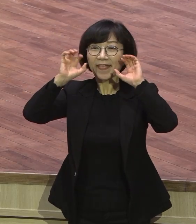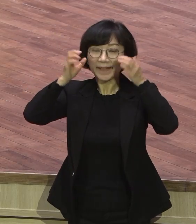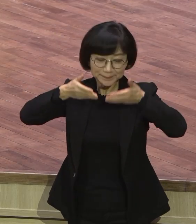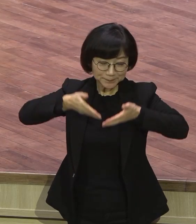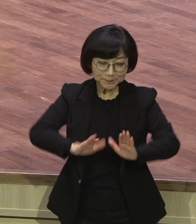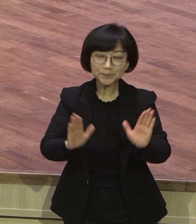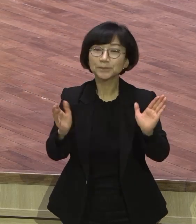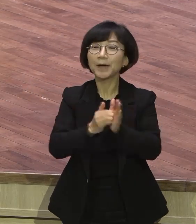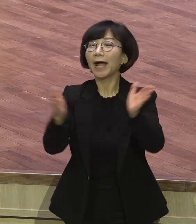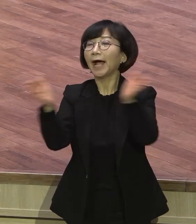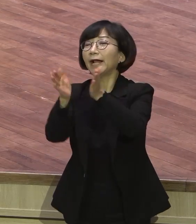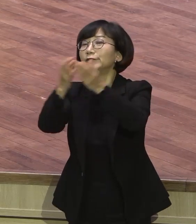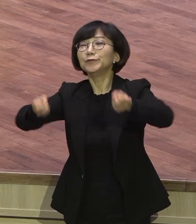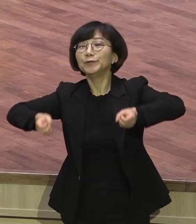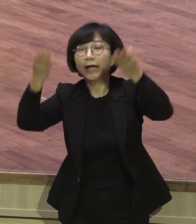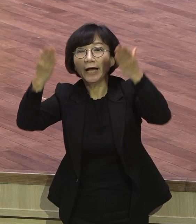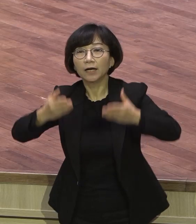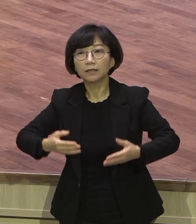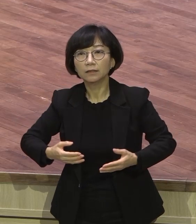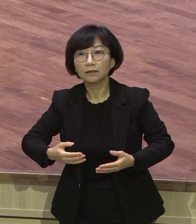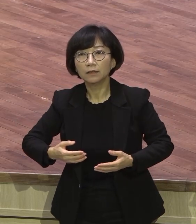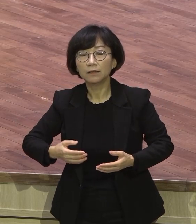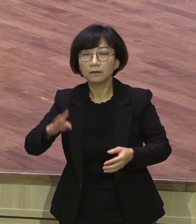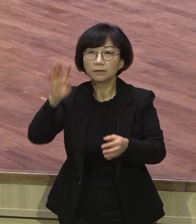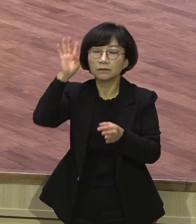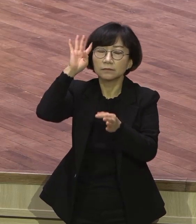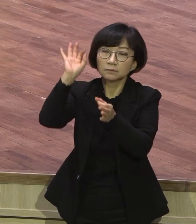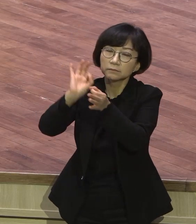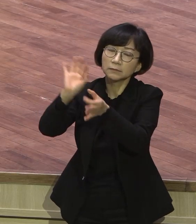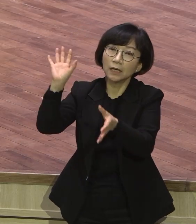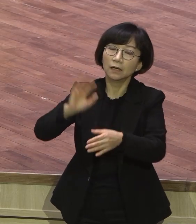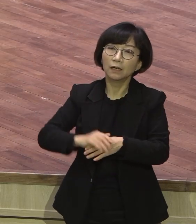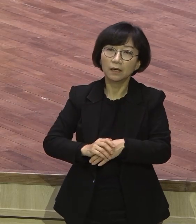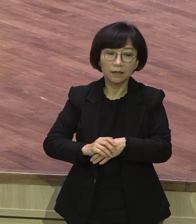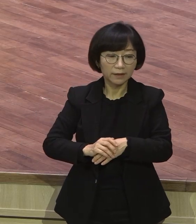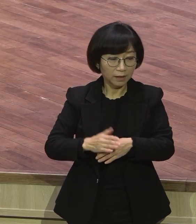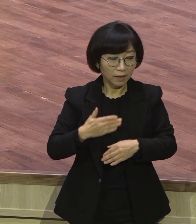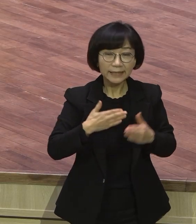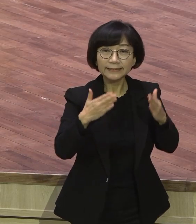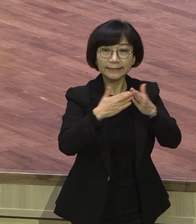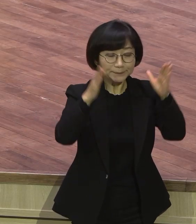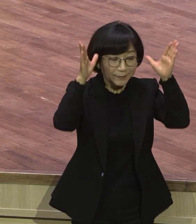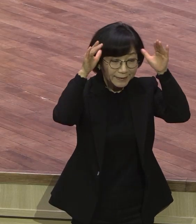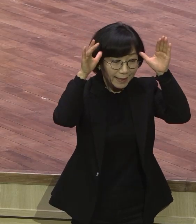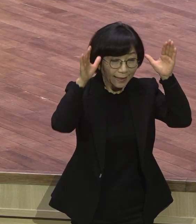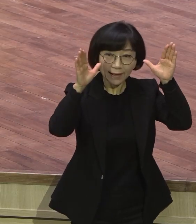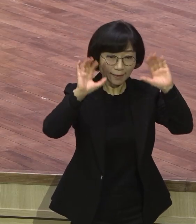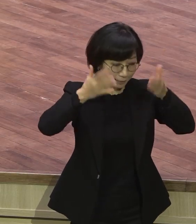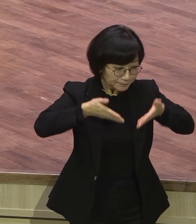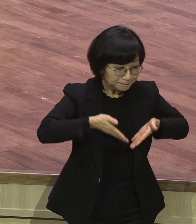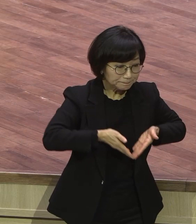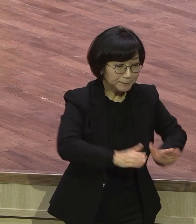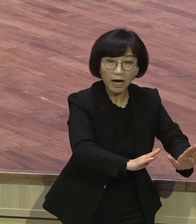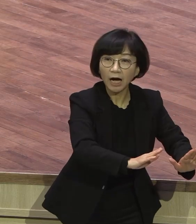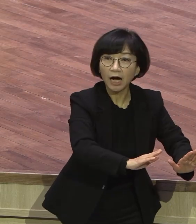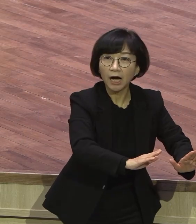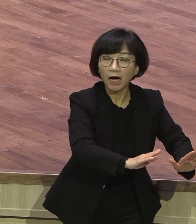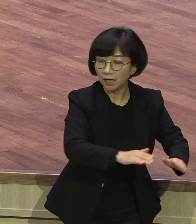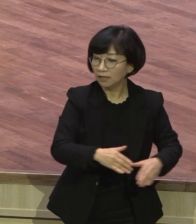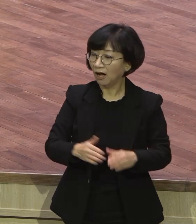그게 어찌 할렐루야 입니까? 개가 새끼를 낳았다고 할렐루야 그보다 더 우선 게 그 앉아있는